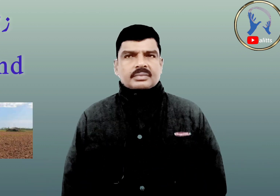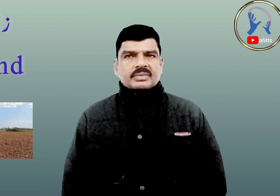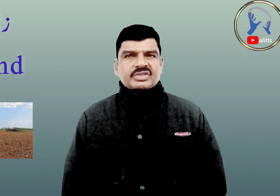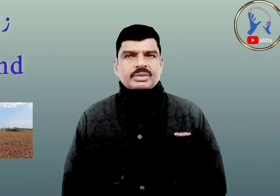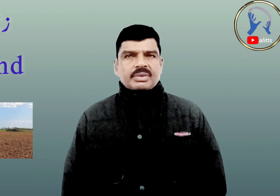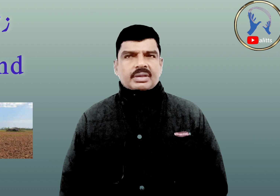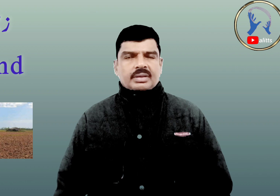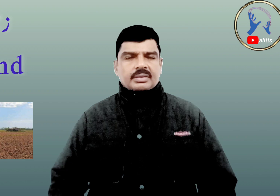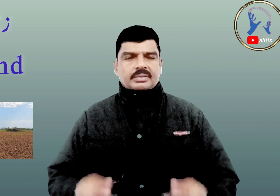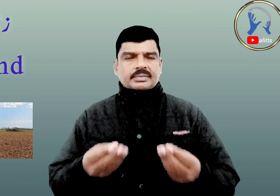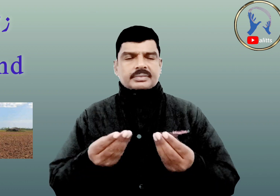जमीन।